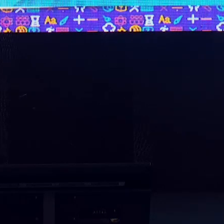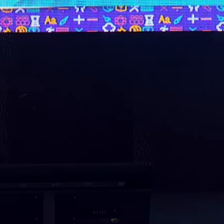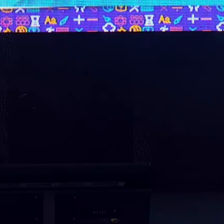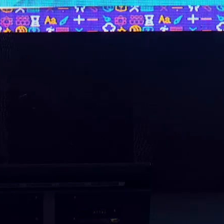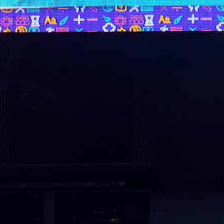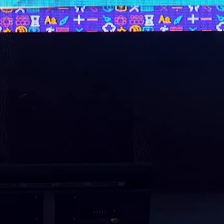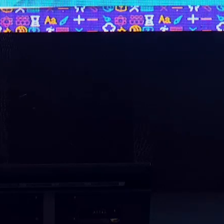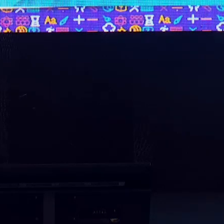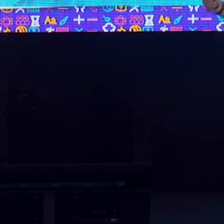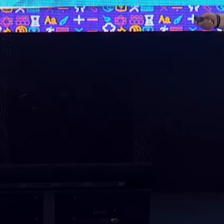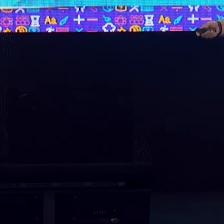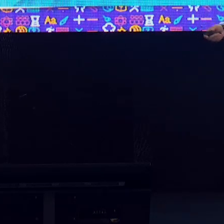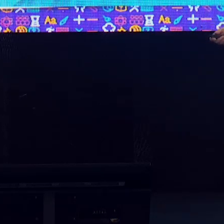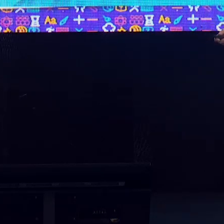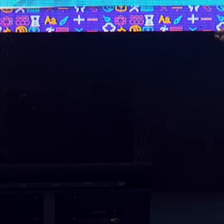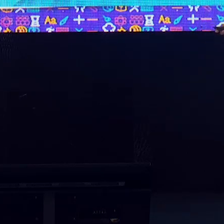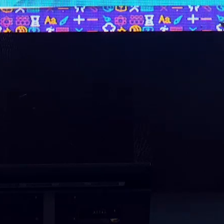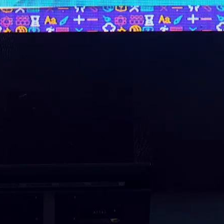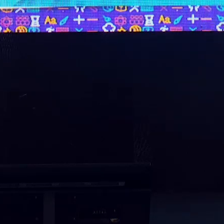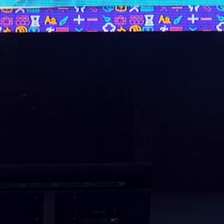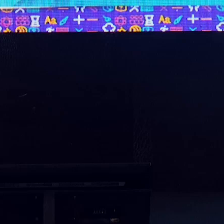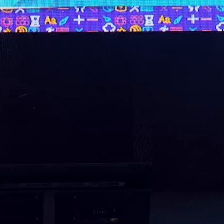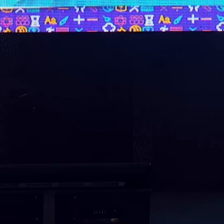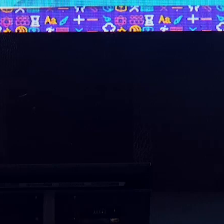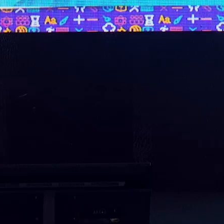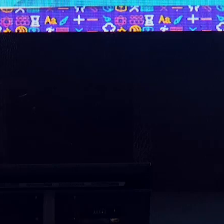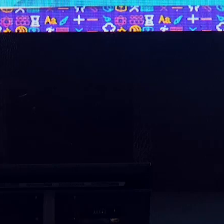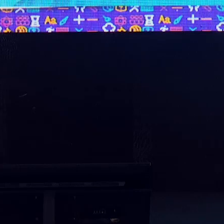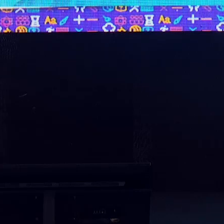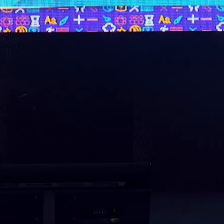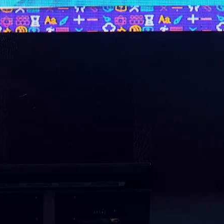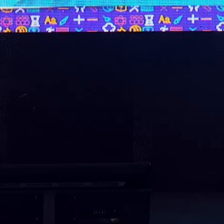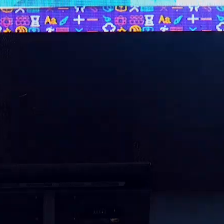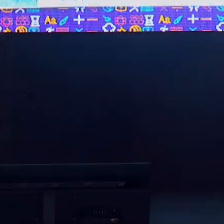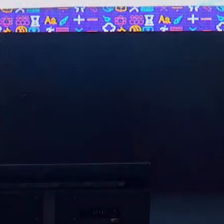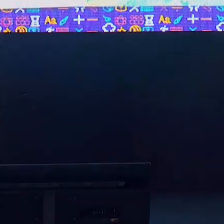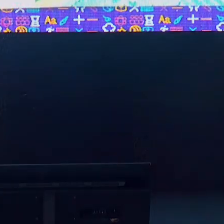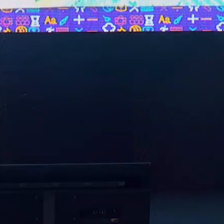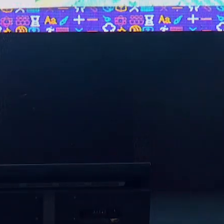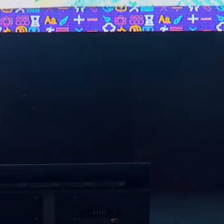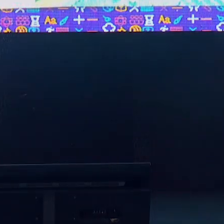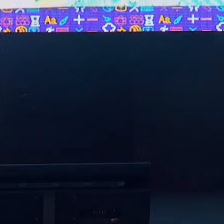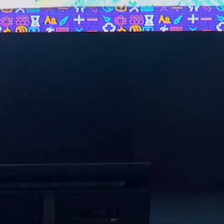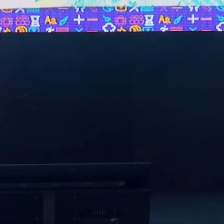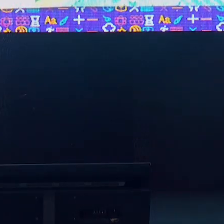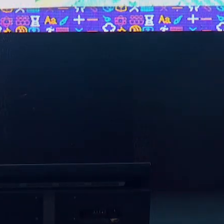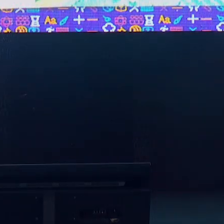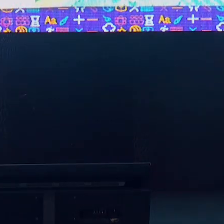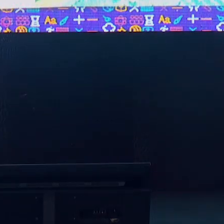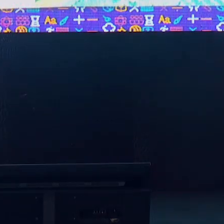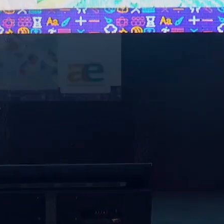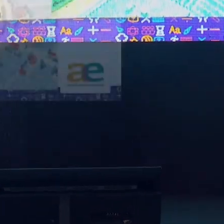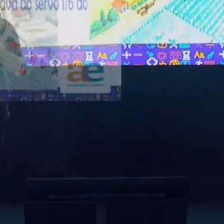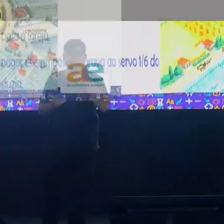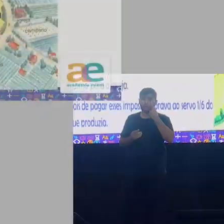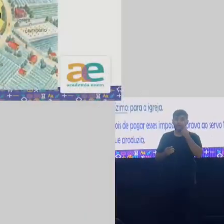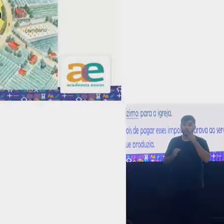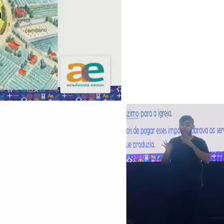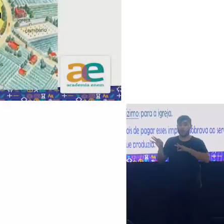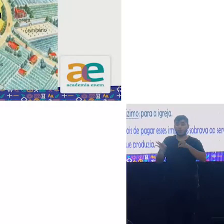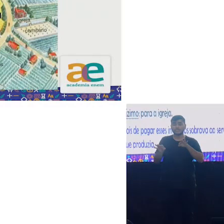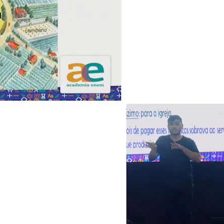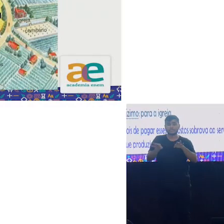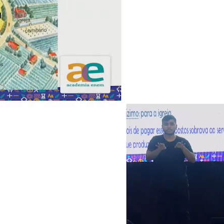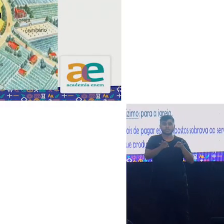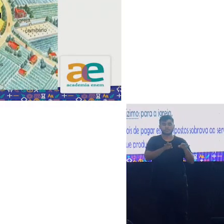e praticamente elas não saíam de lá. Como é que a sociedade feudal se organizava? a